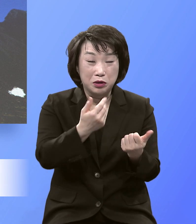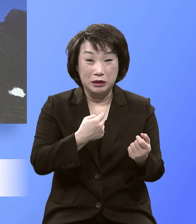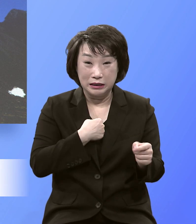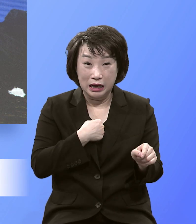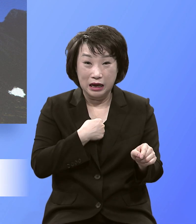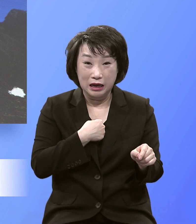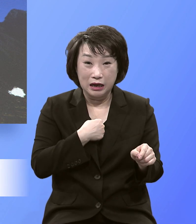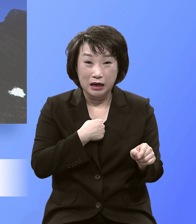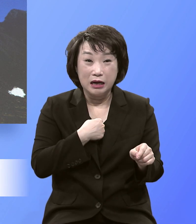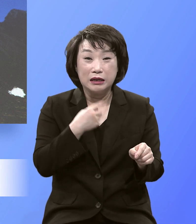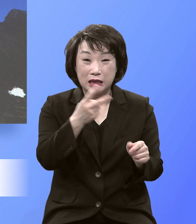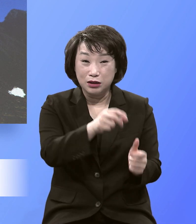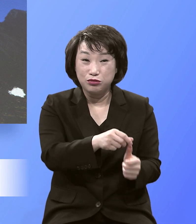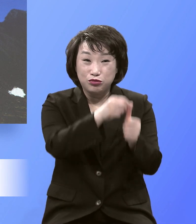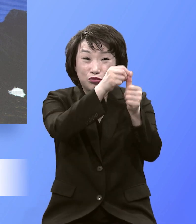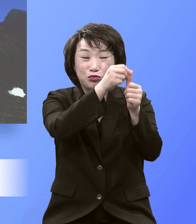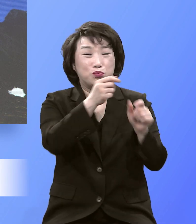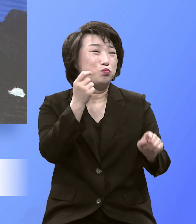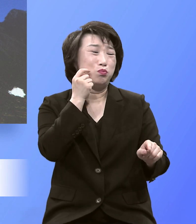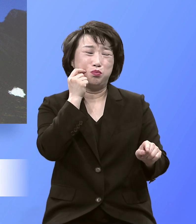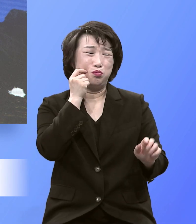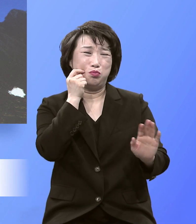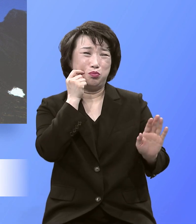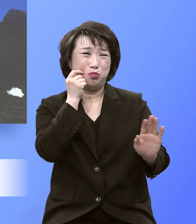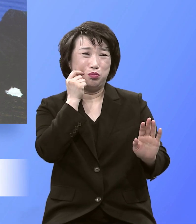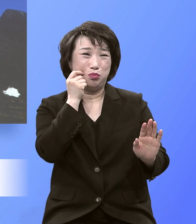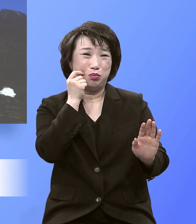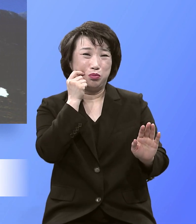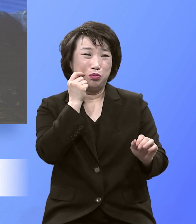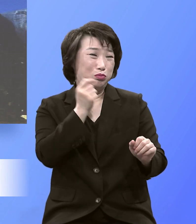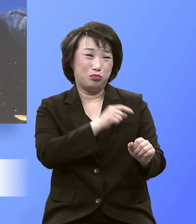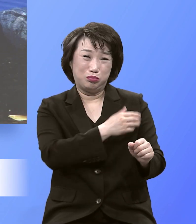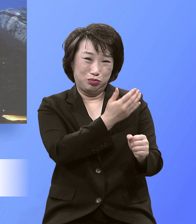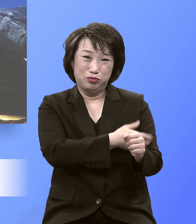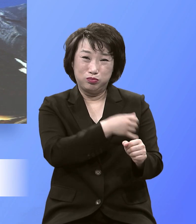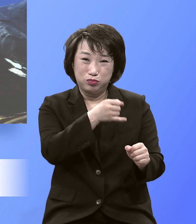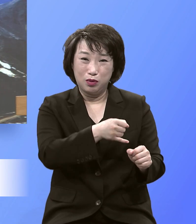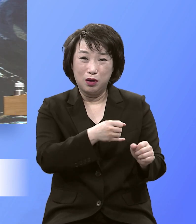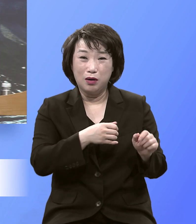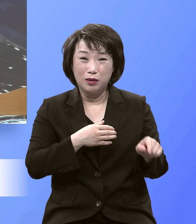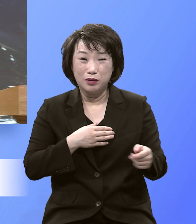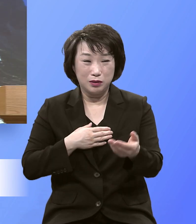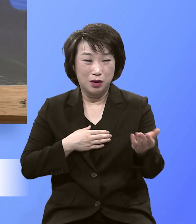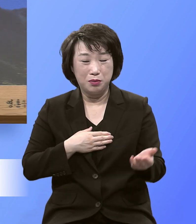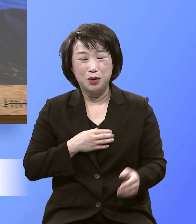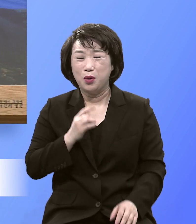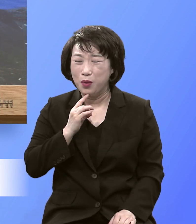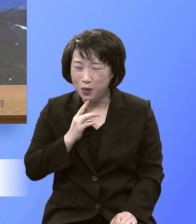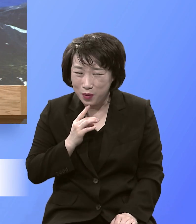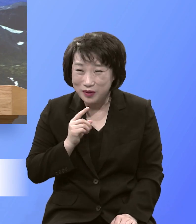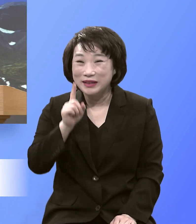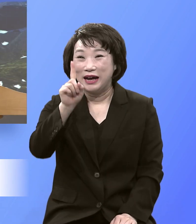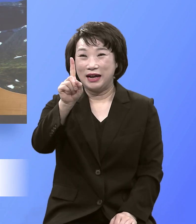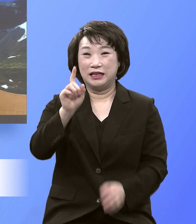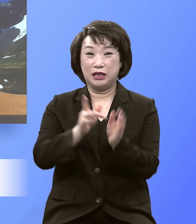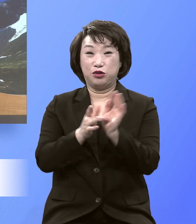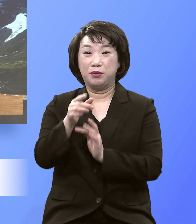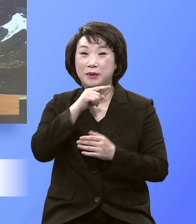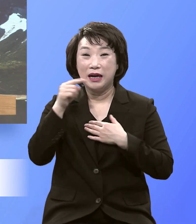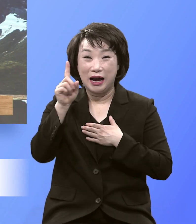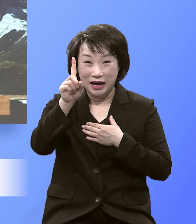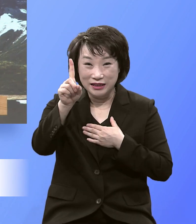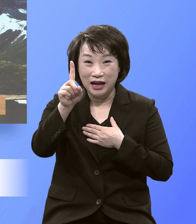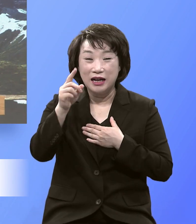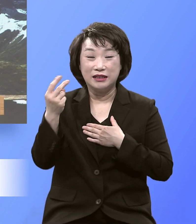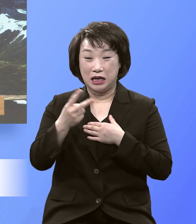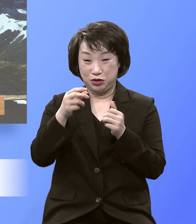나 다시 살 수 있는 능력 없어. 오직 예수 피로만